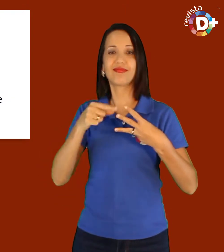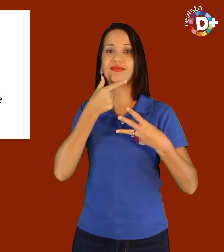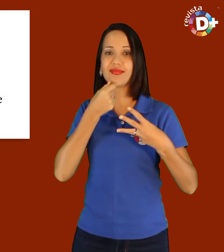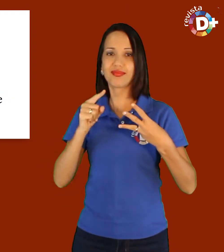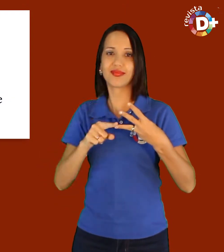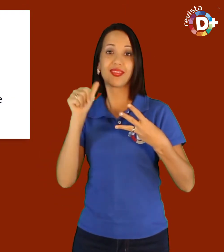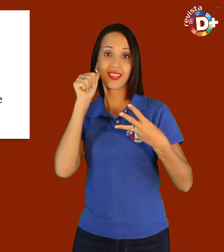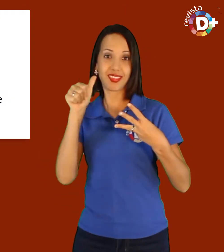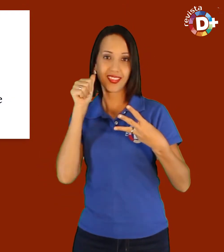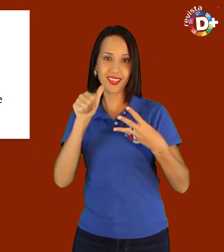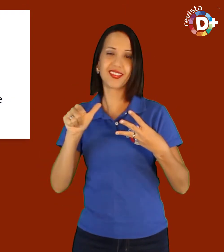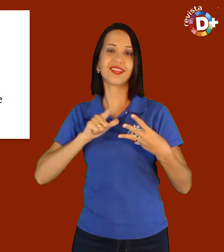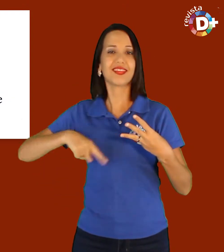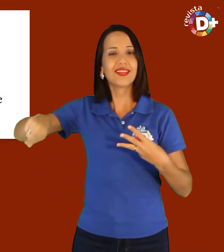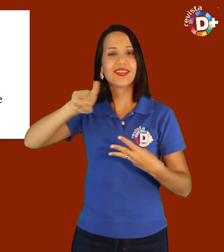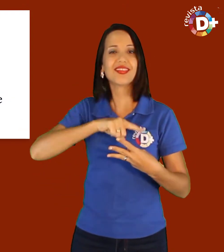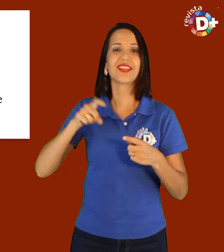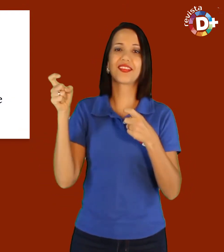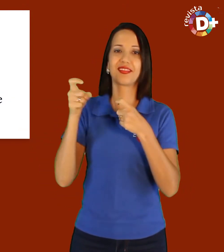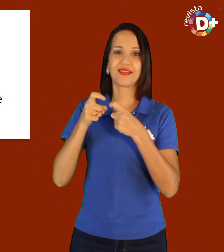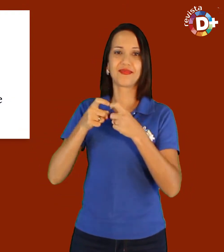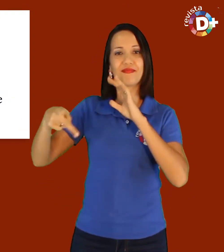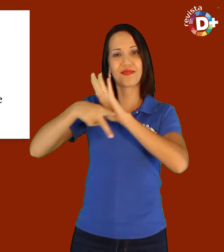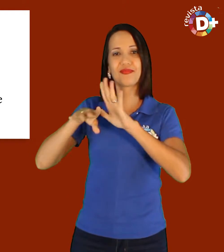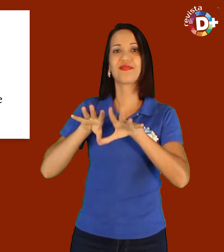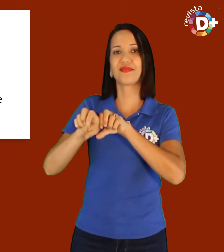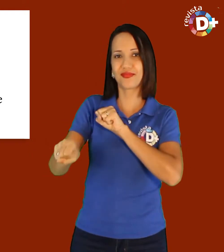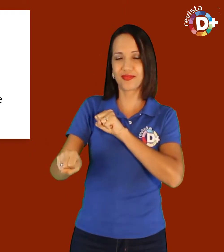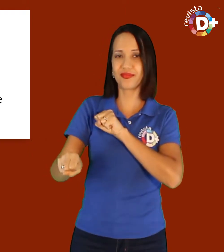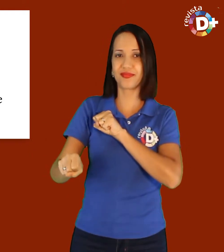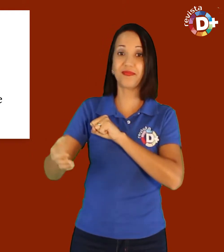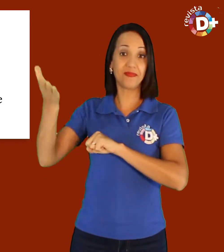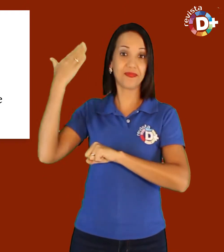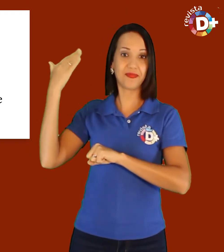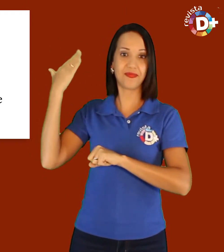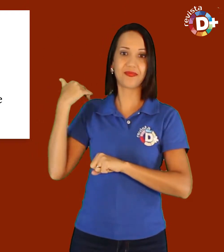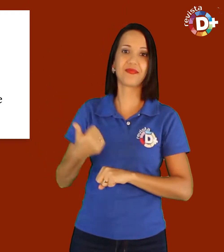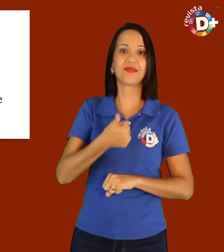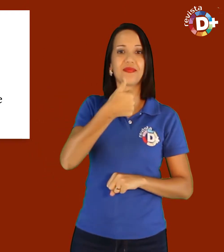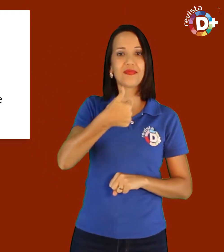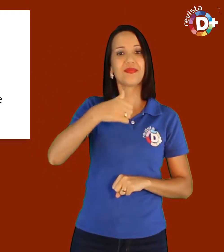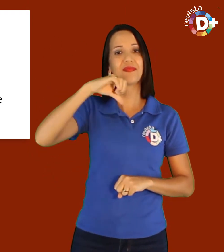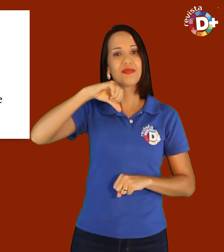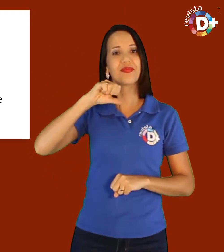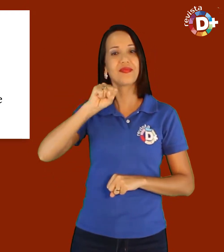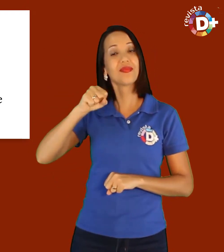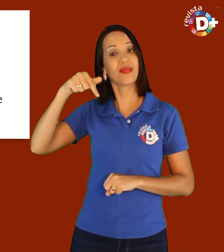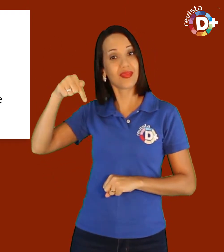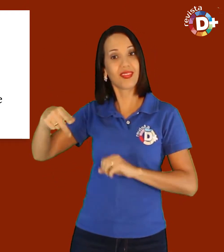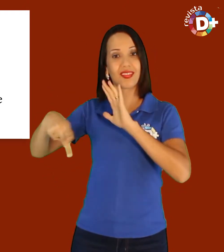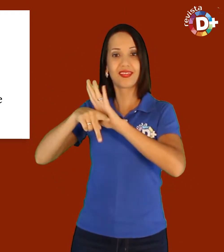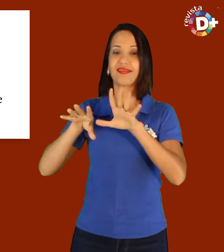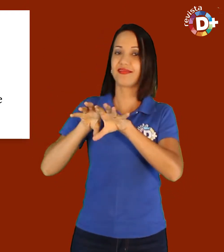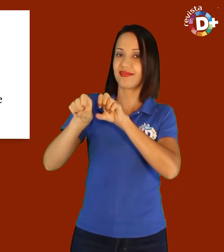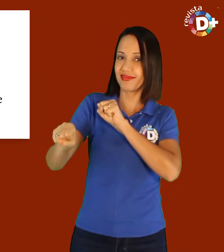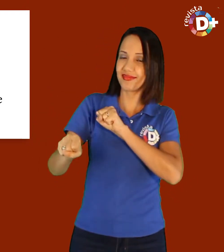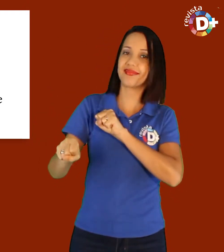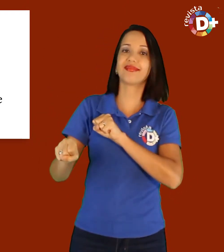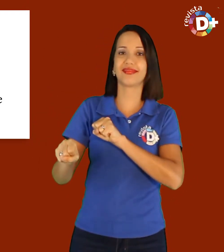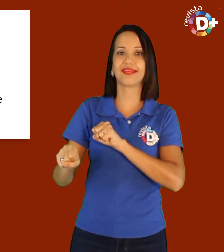Diogo e Stephanie. Hoje, todos médicos de formação. Em 1987, me